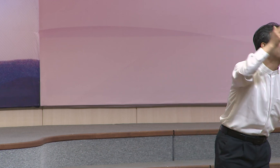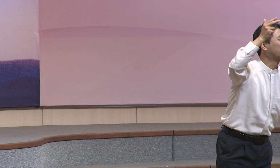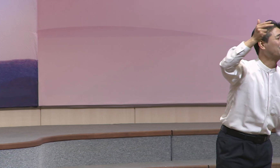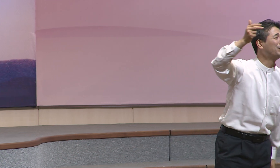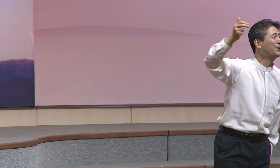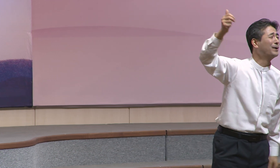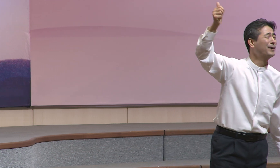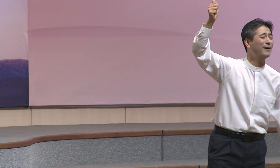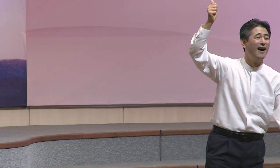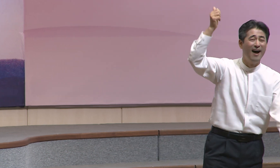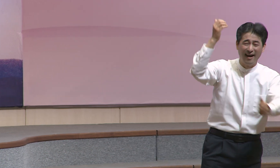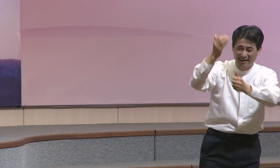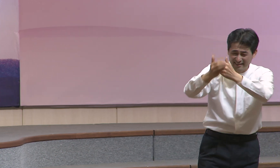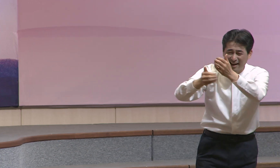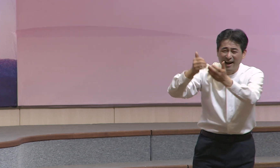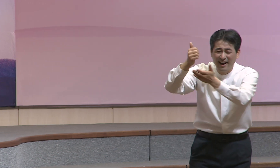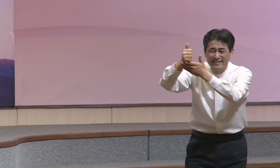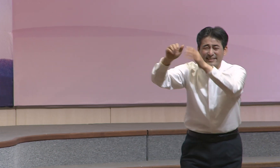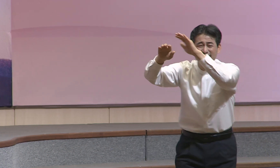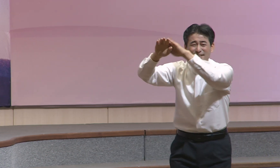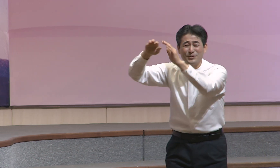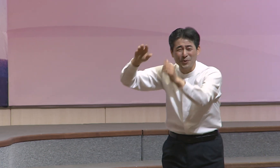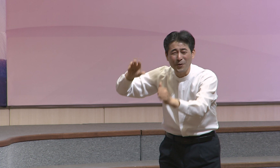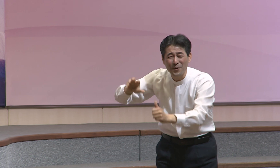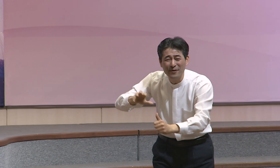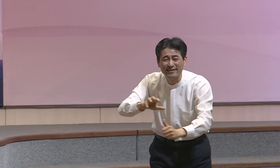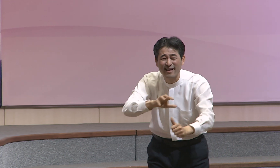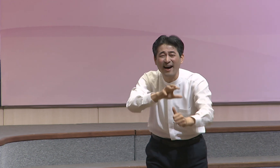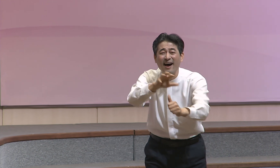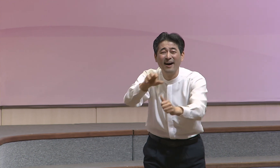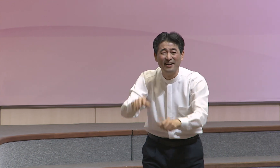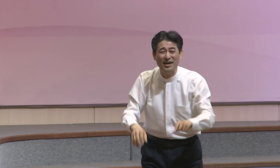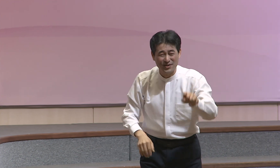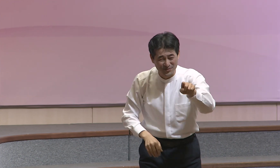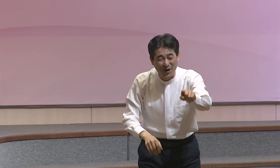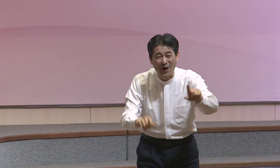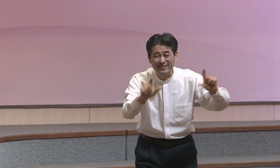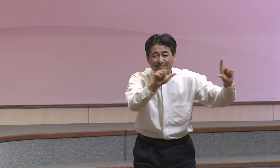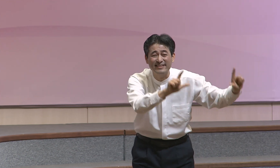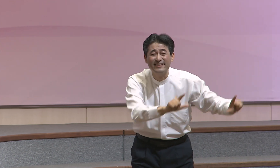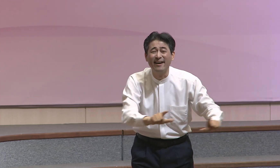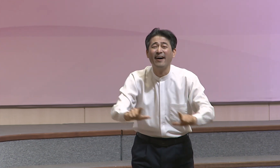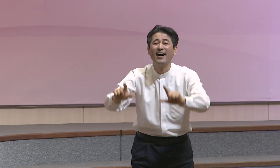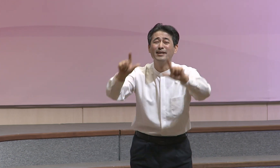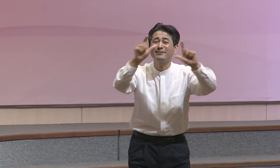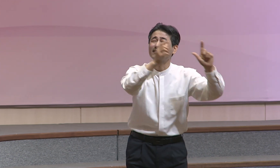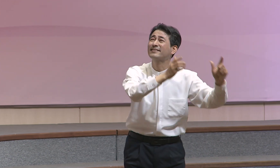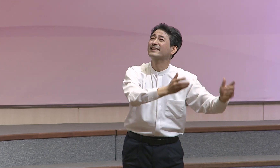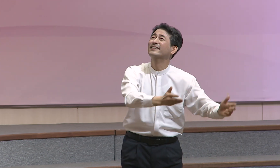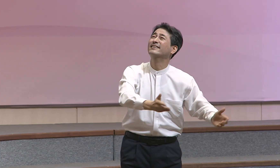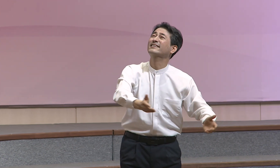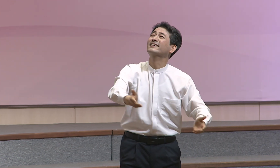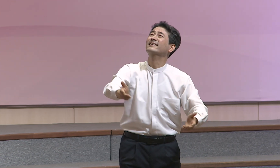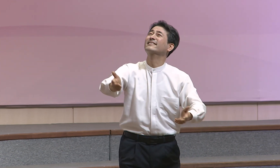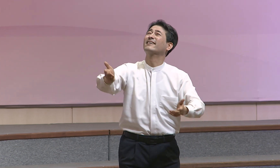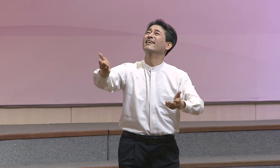주 하나님 그 손에 너의 삶을 드린다.